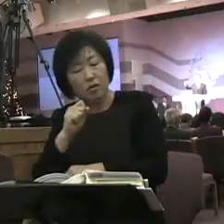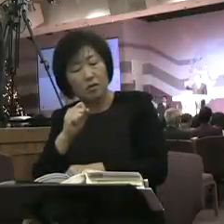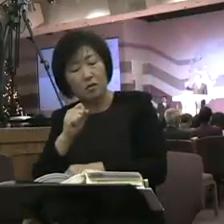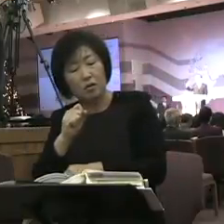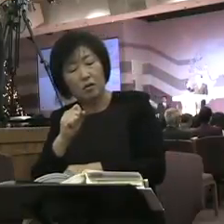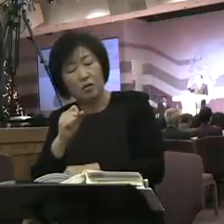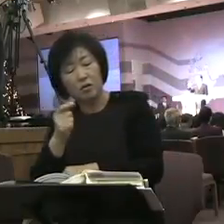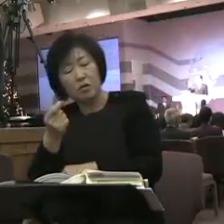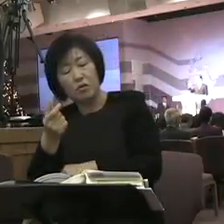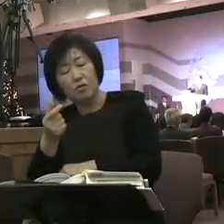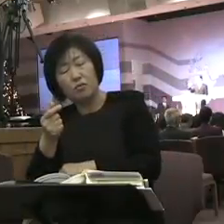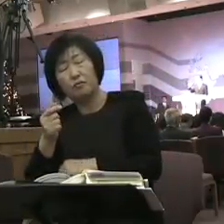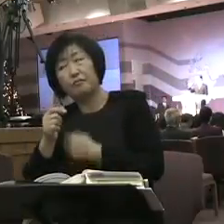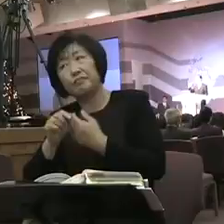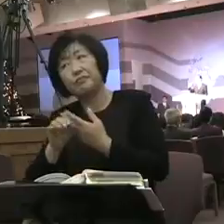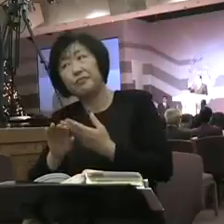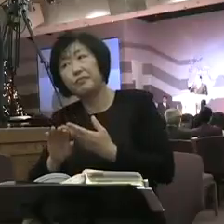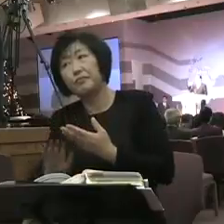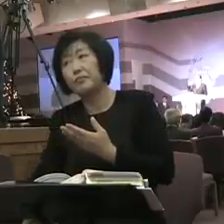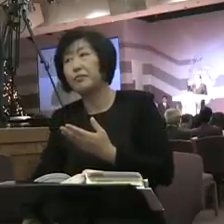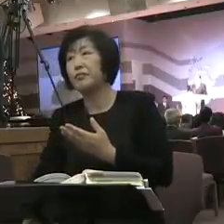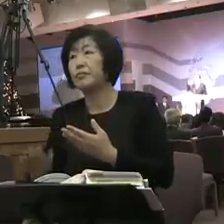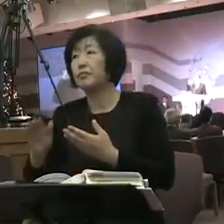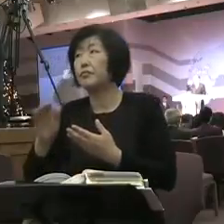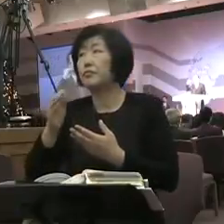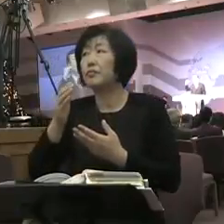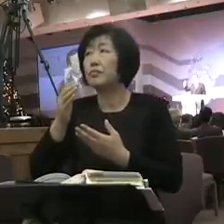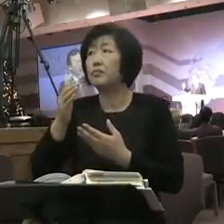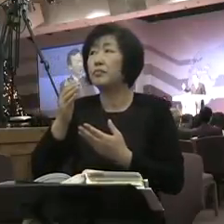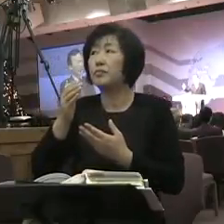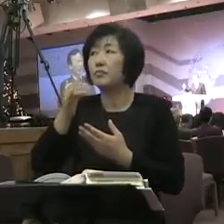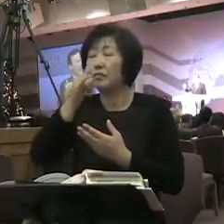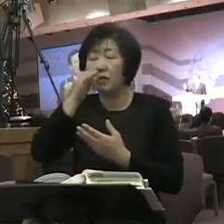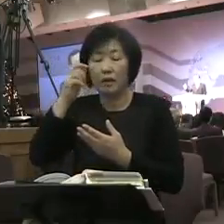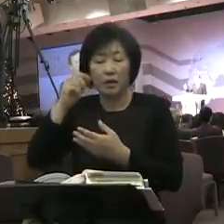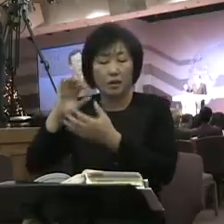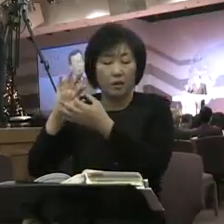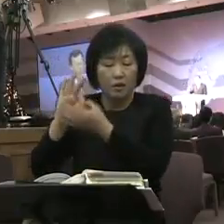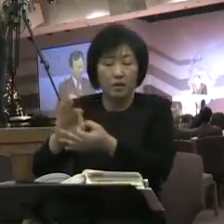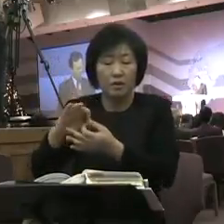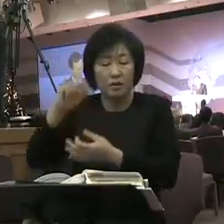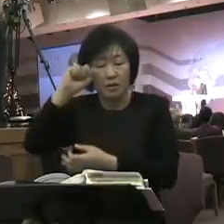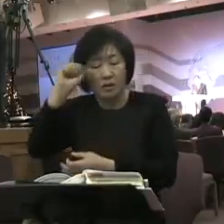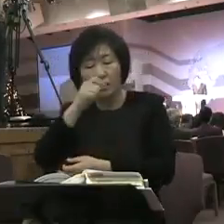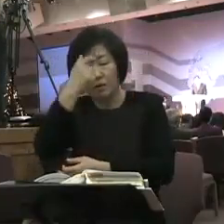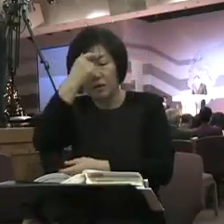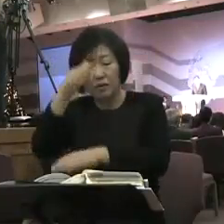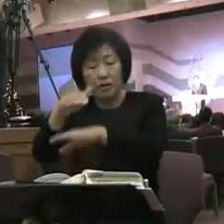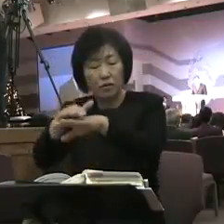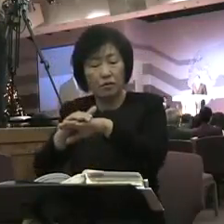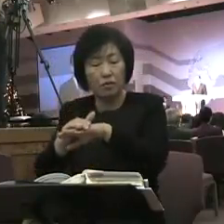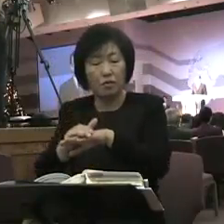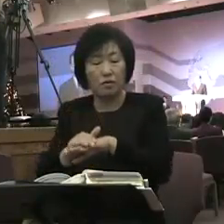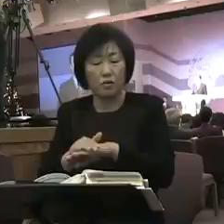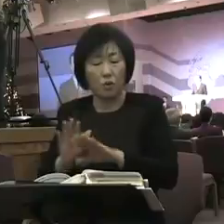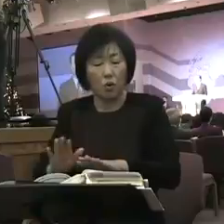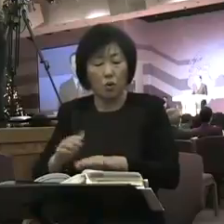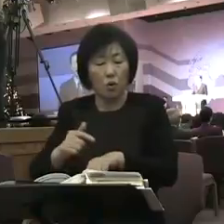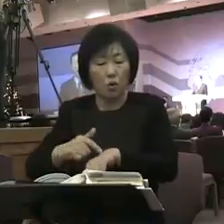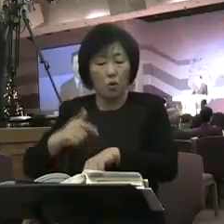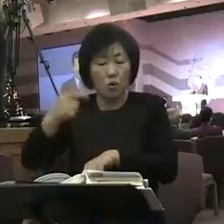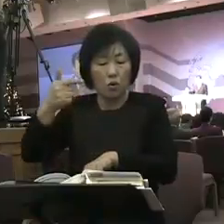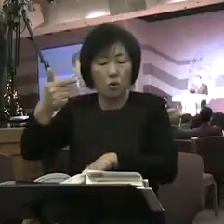있어요. 그래서 부탁드리고 싶은 것은 우리 계속되는 새벽 기도회 그리고 오늘 6번에 나와 있는